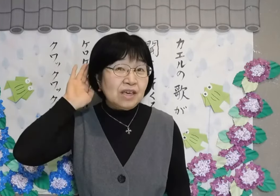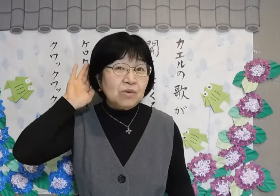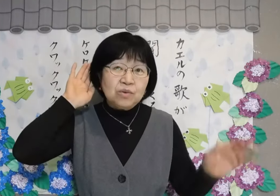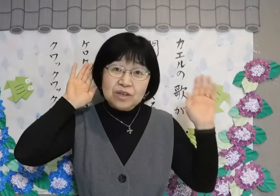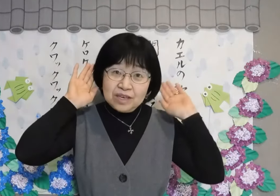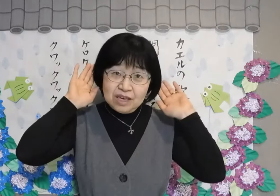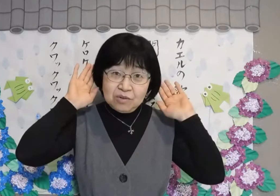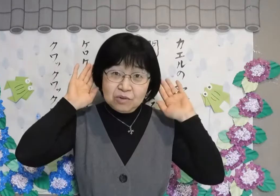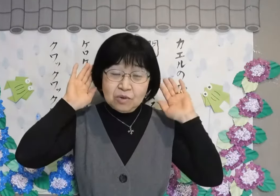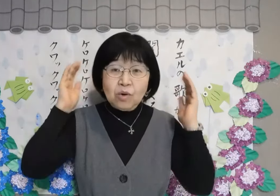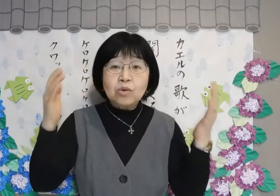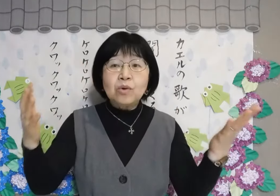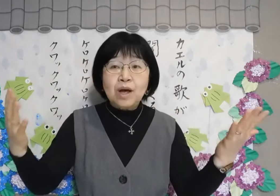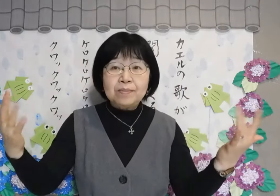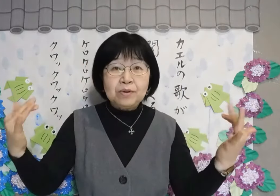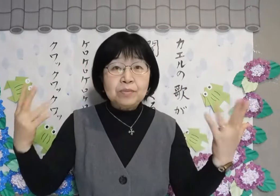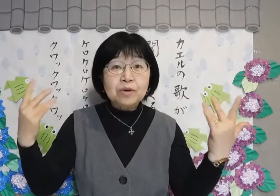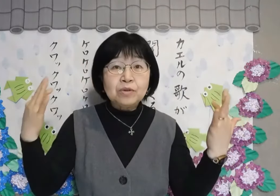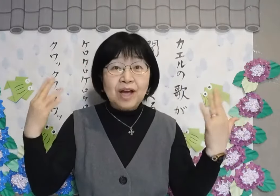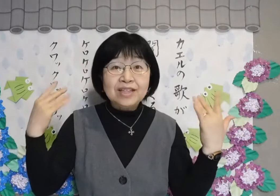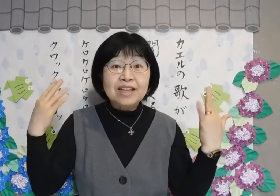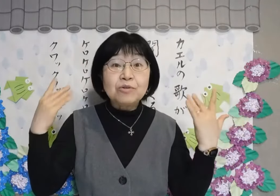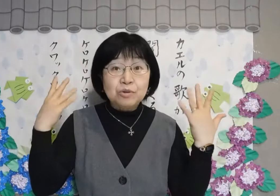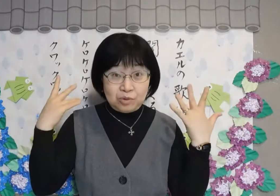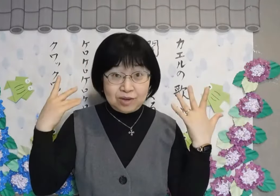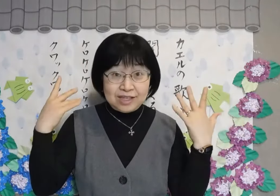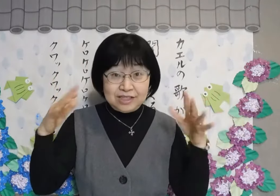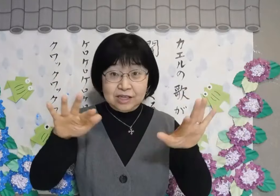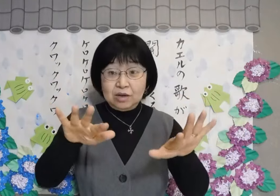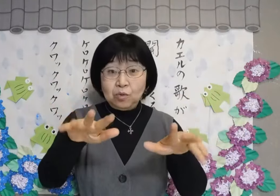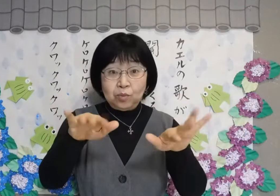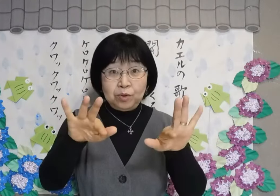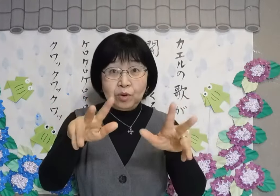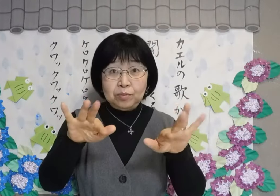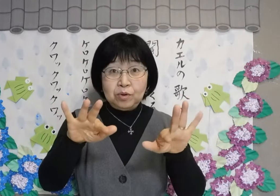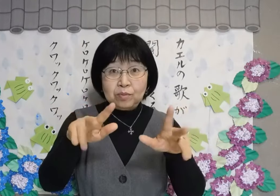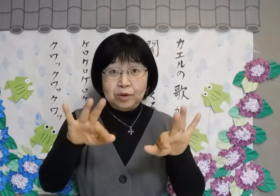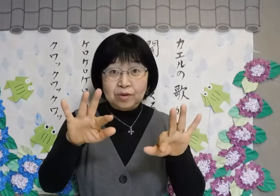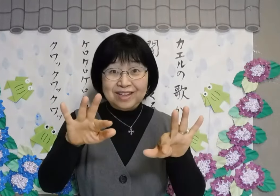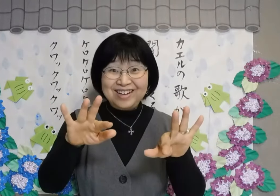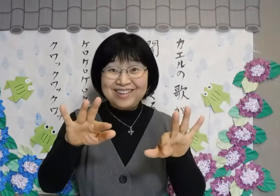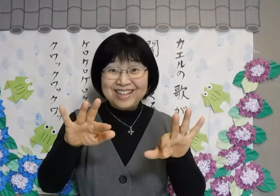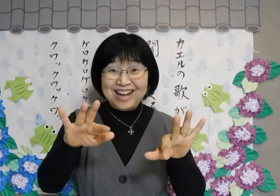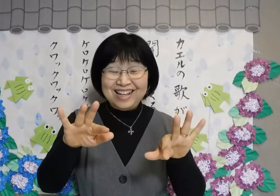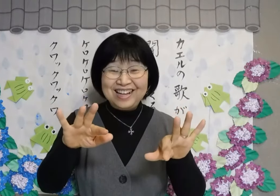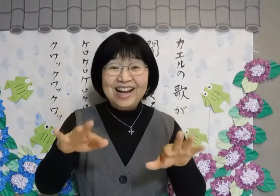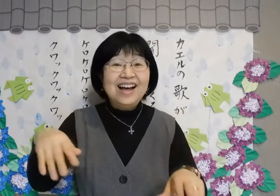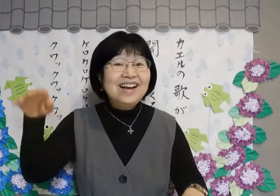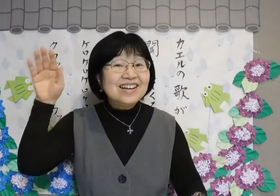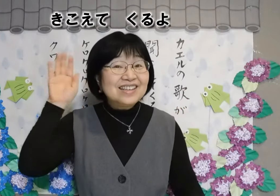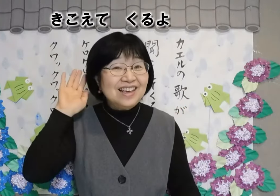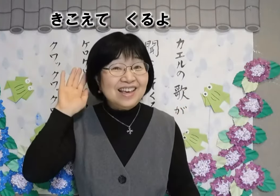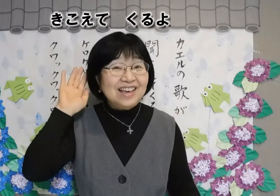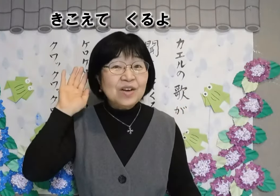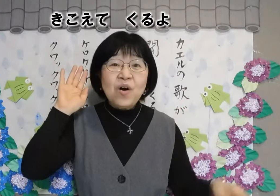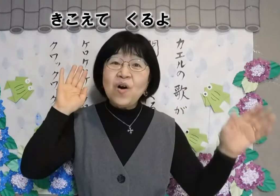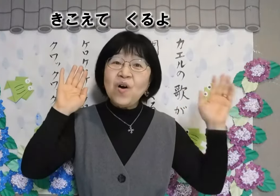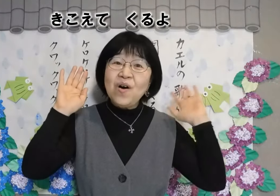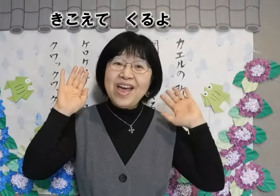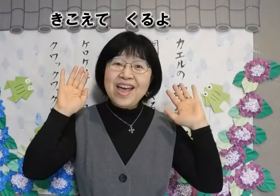く聞く、音がピロピロと入ってくるという感じ。これピロピロピロできるかな。聞こえ